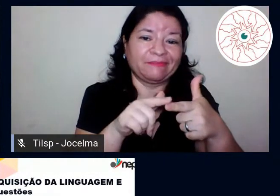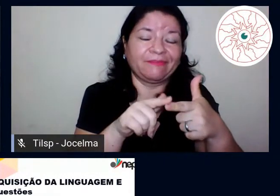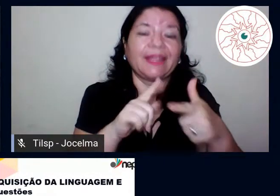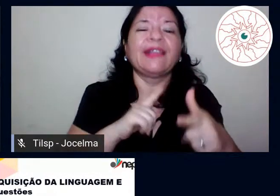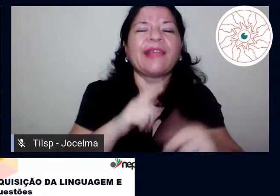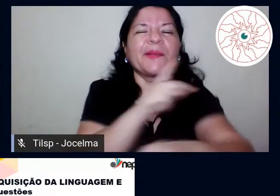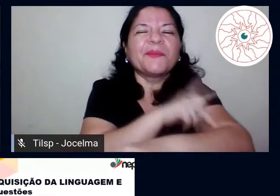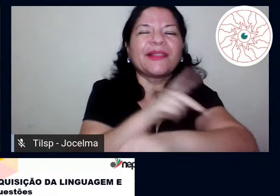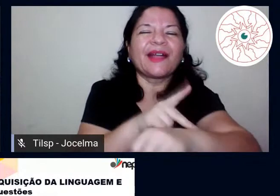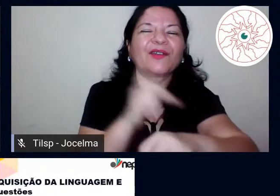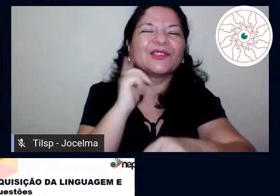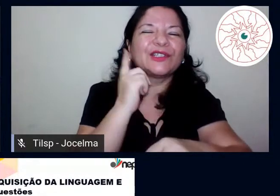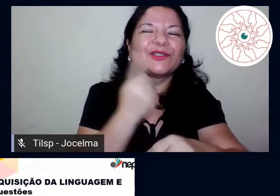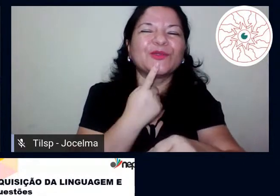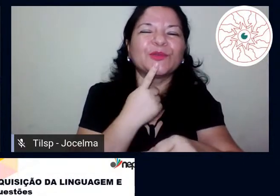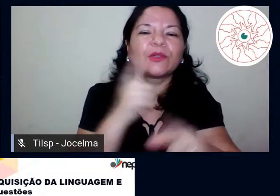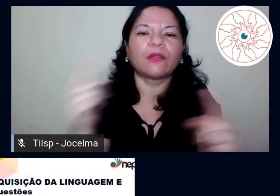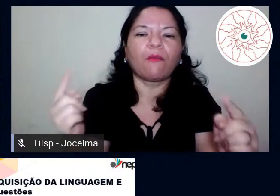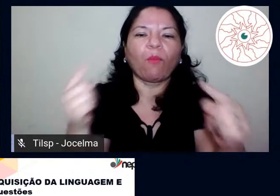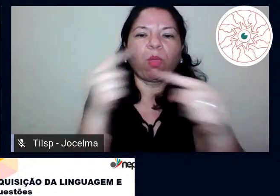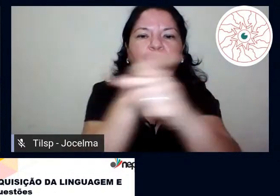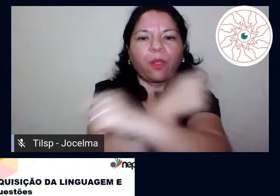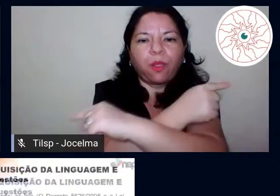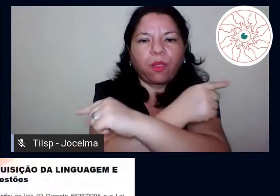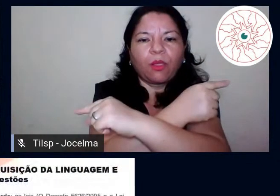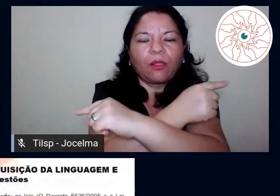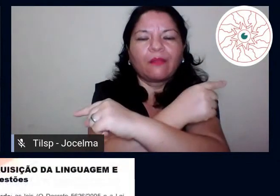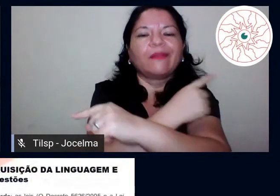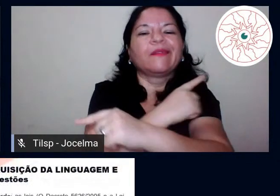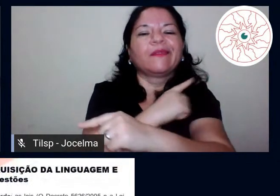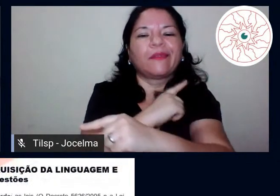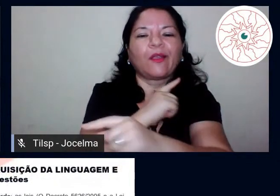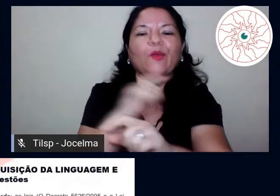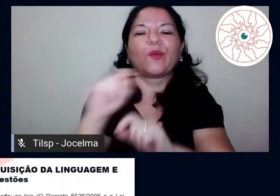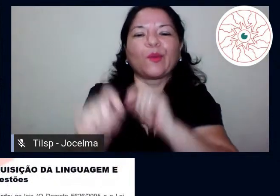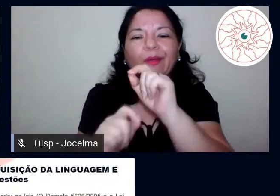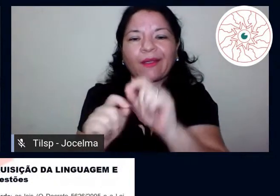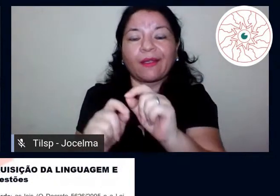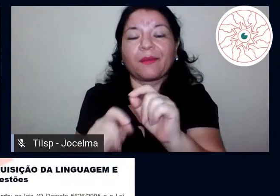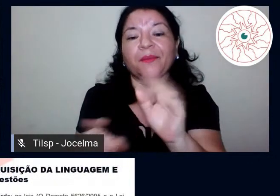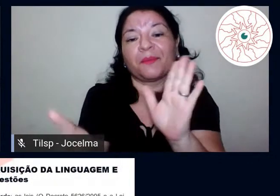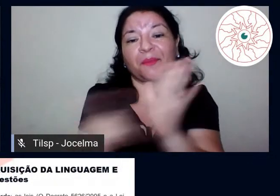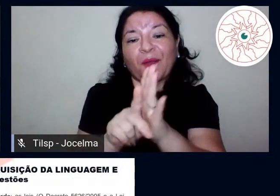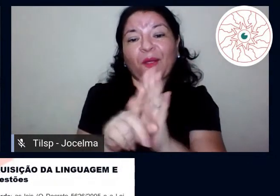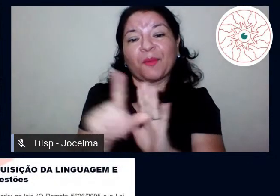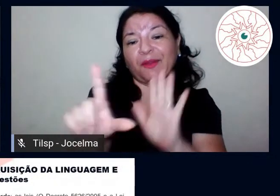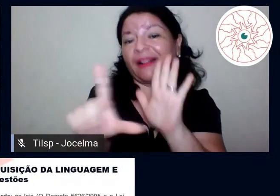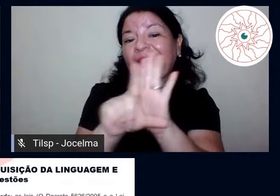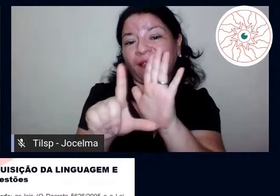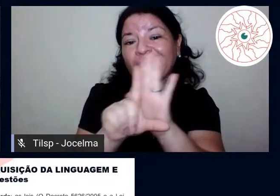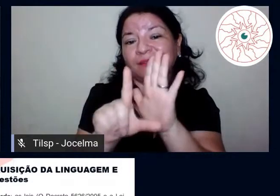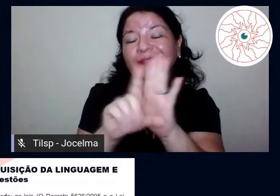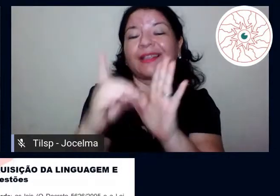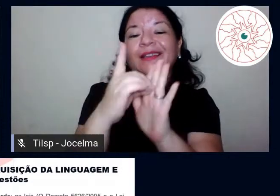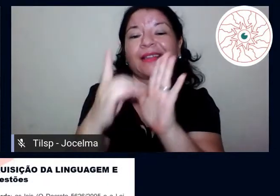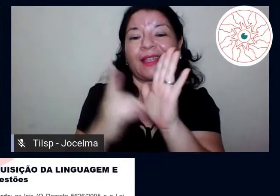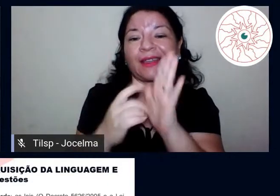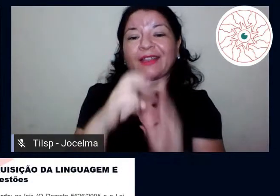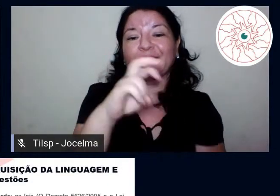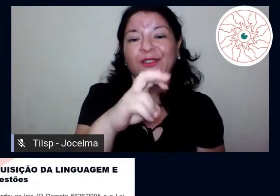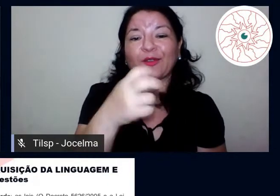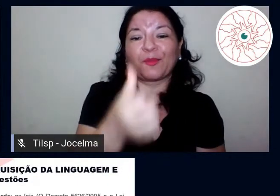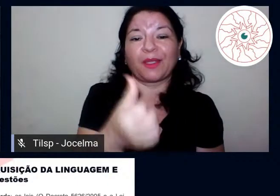surda, que são as próprias leis, né? Tanto o decreto eh 56 26 de